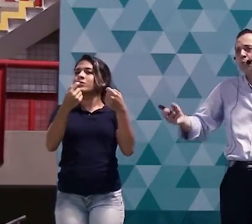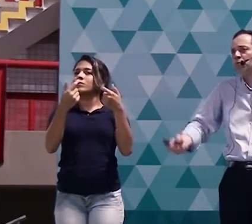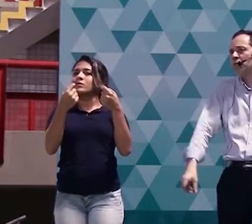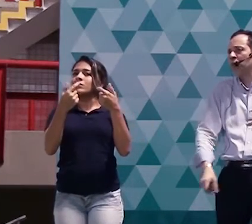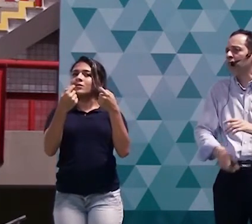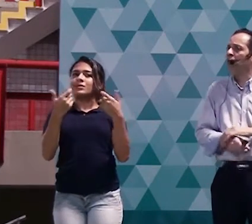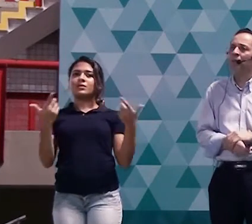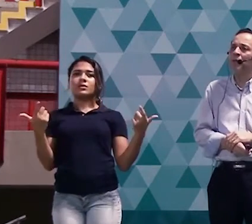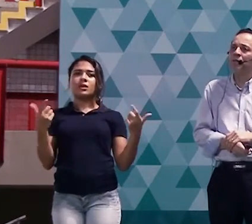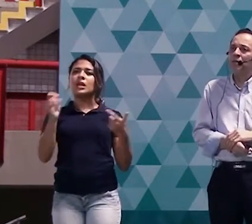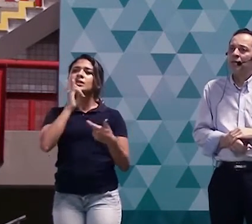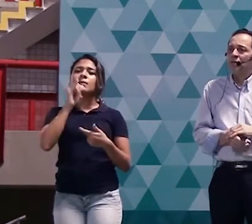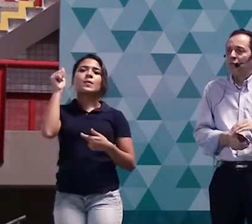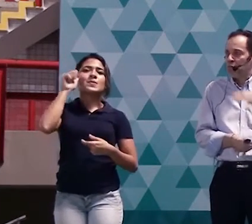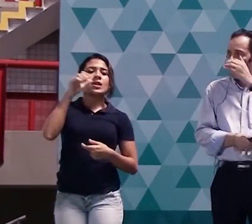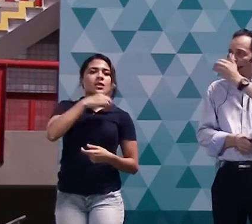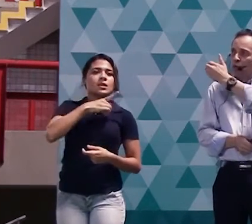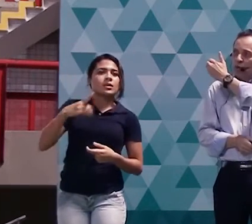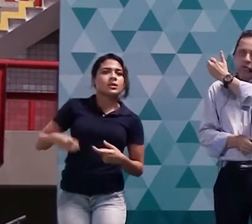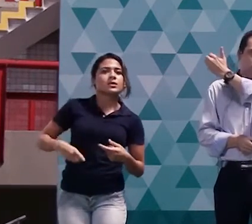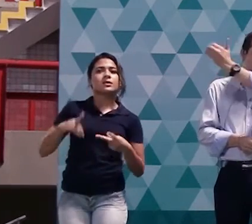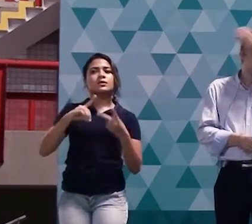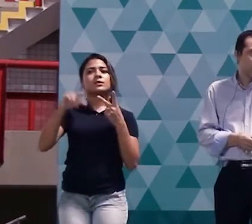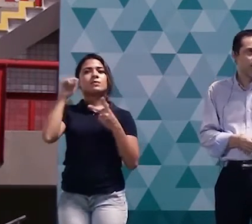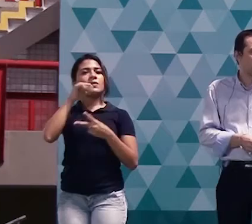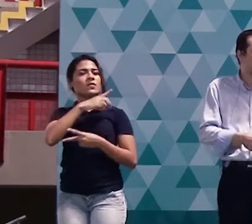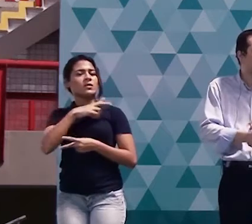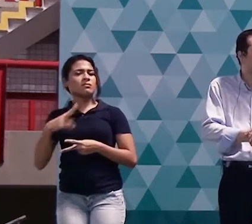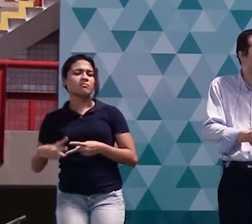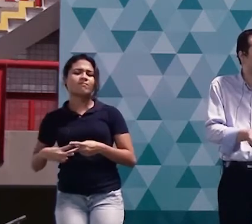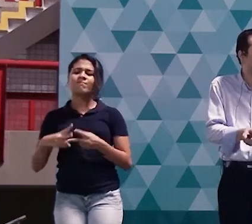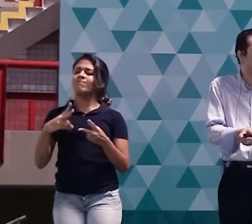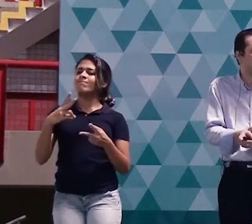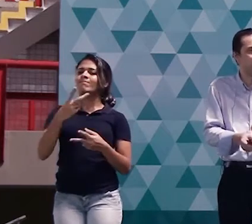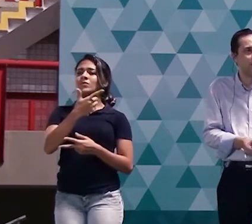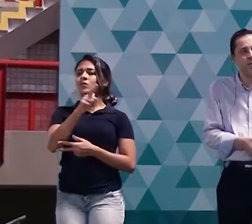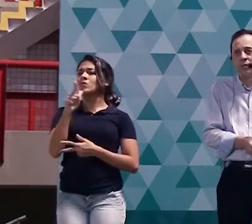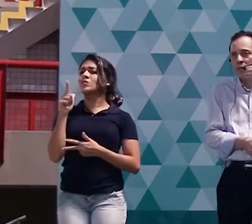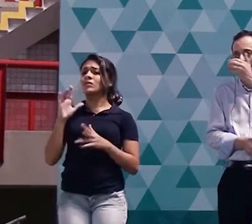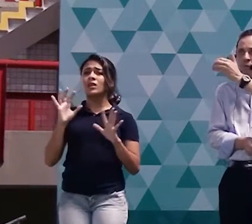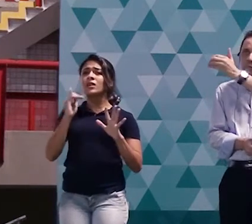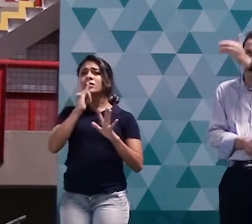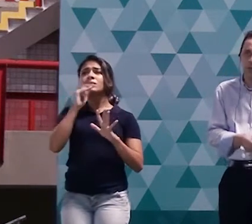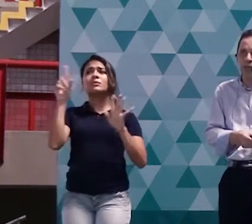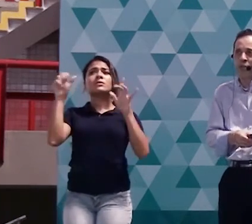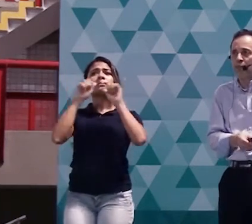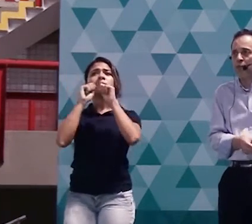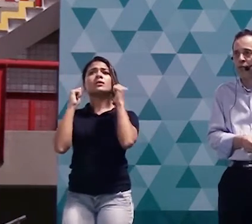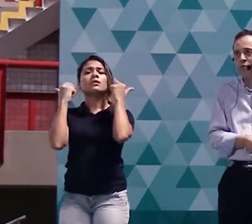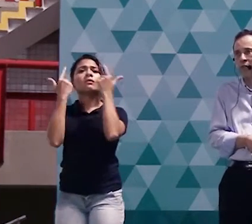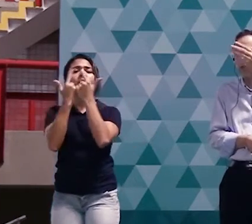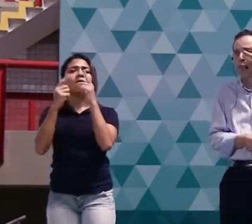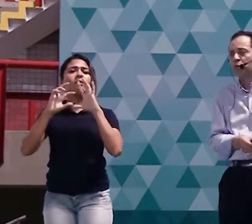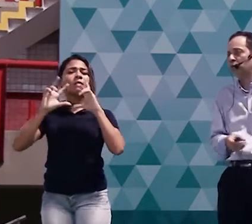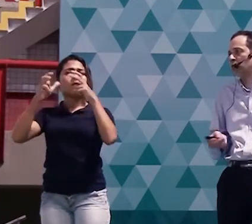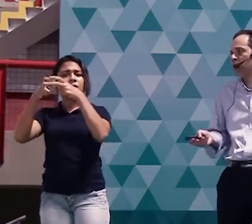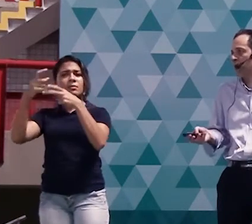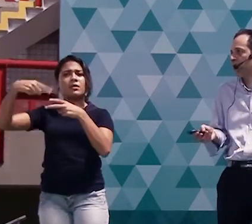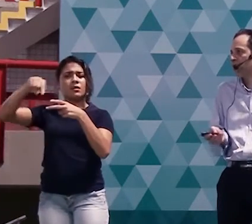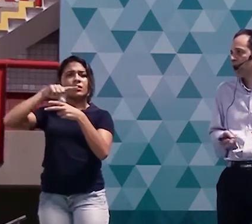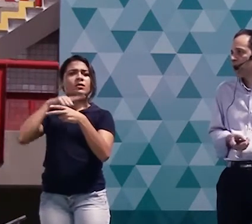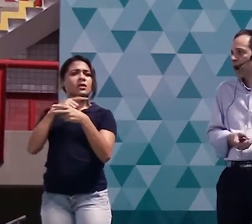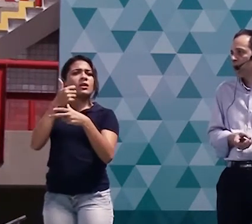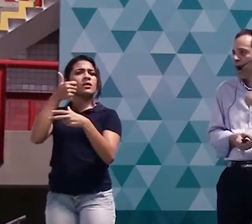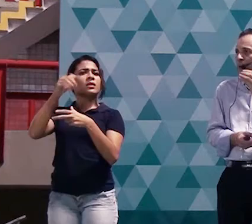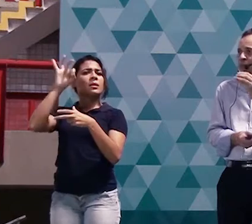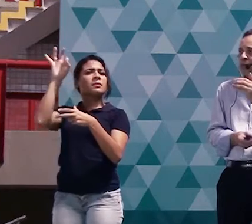chega a 10%, rapaz. Você pegar na nossa Câmara dos Deputados, você não tem, na quantidade de deputados, você não tem 10% de